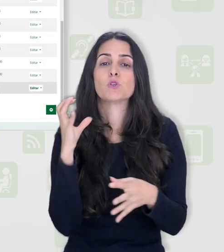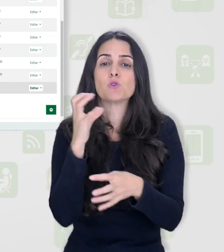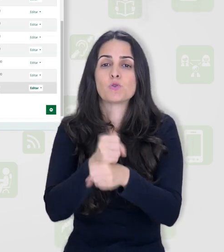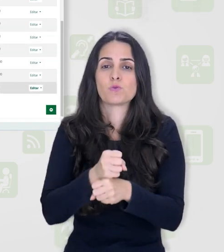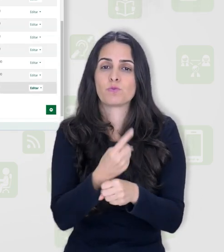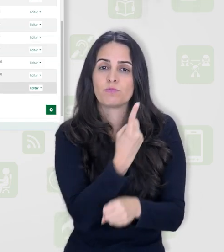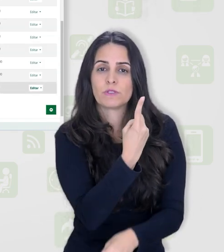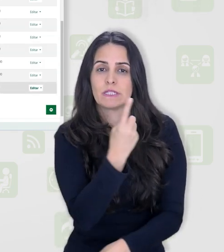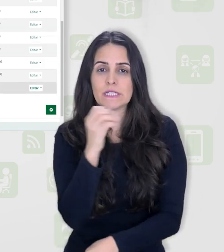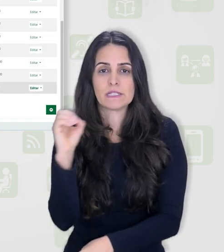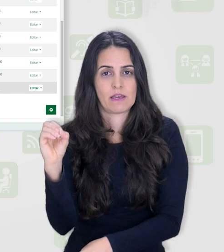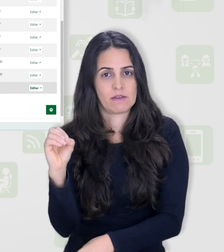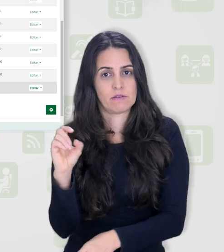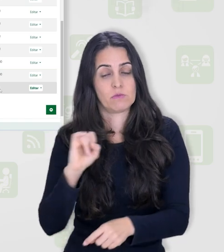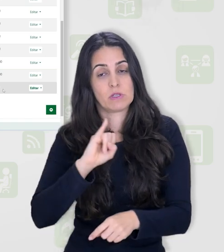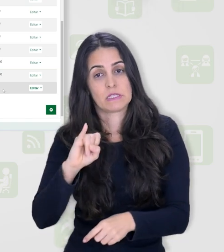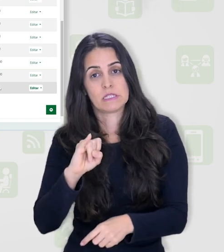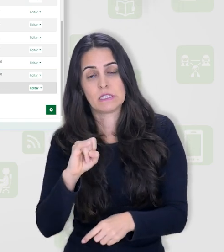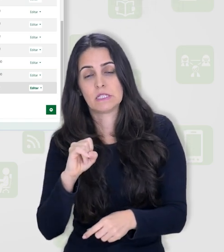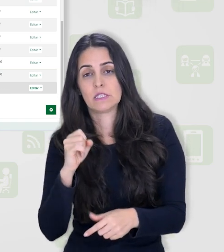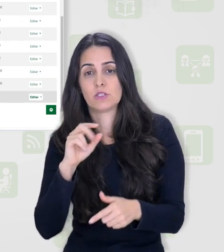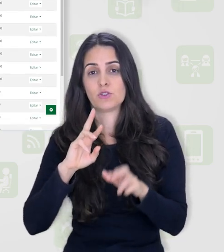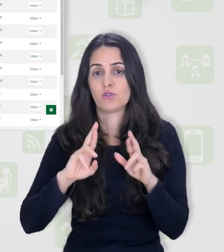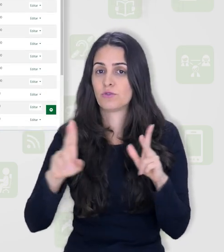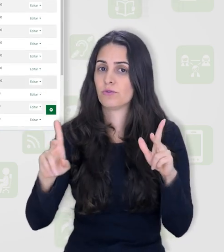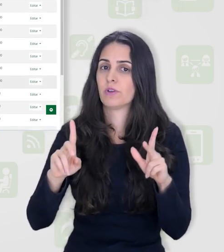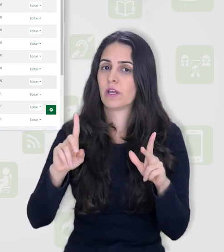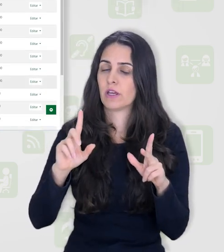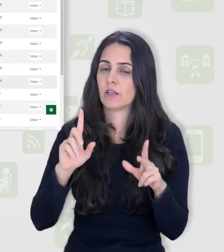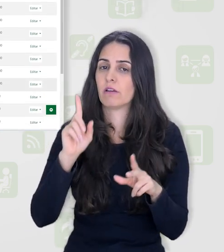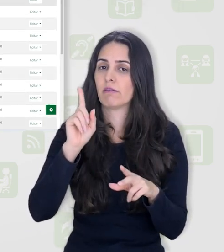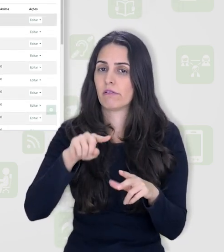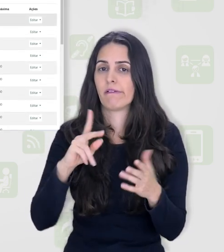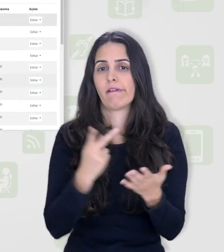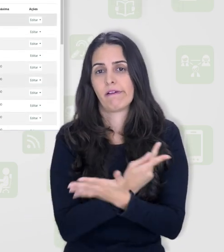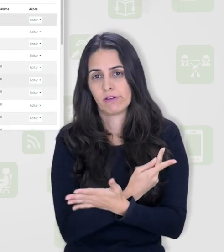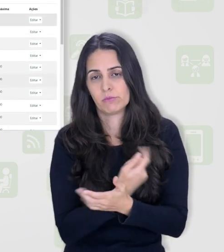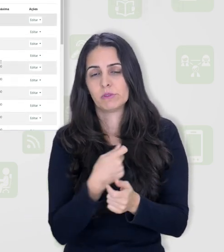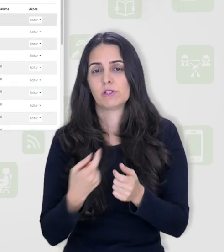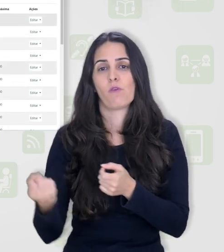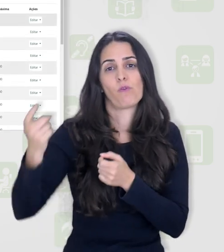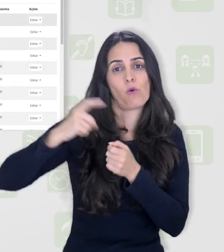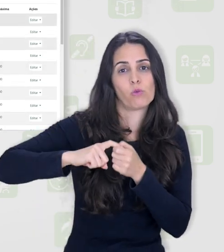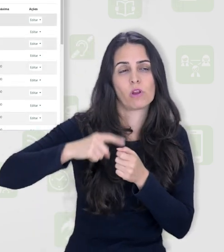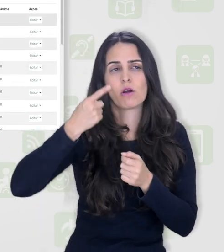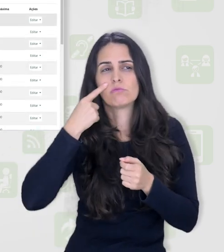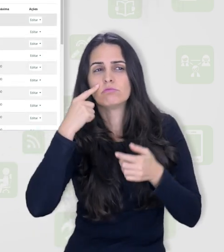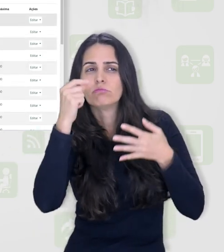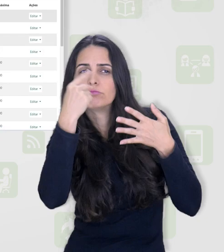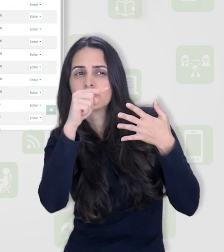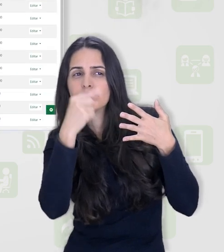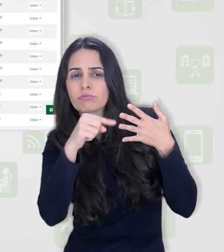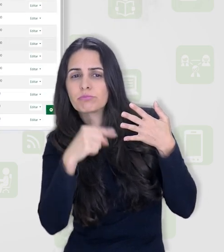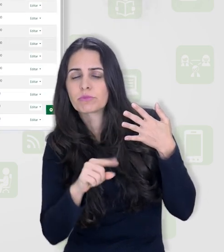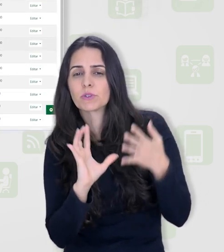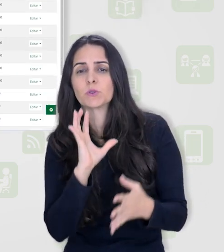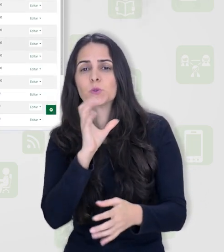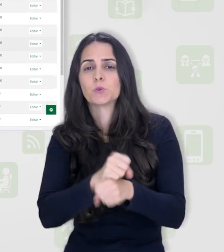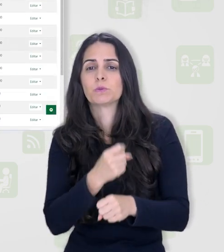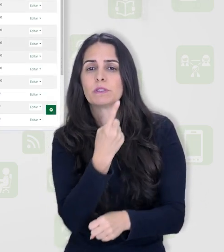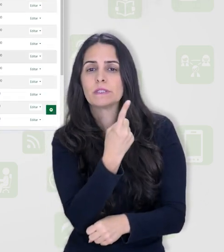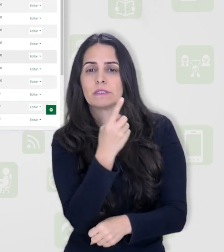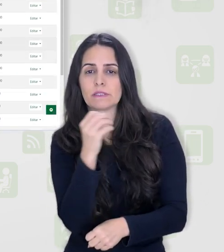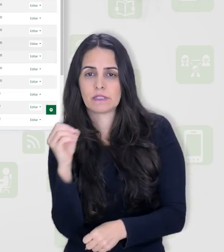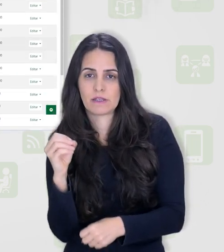com o 100 pontos no total Então essa é uma primeira configuração que você precisa fazer e isso você vai fazer